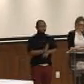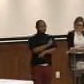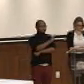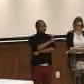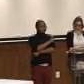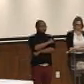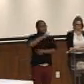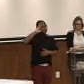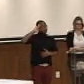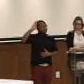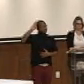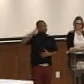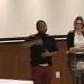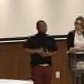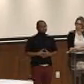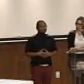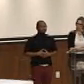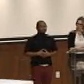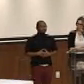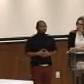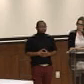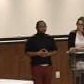principalmente.